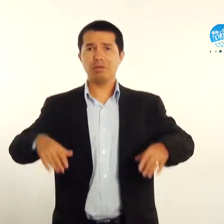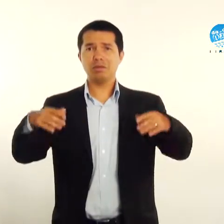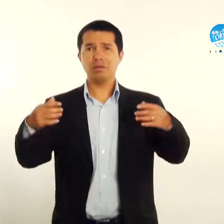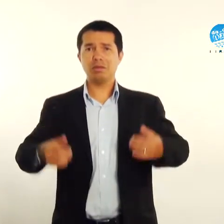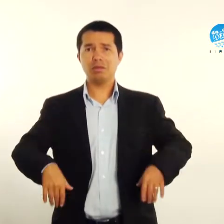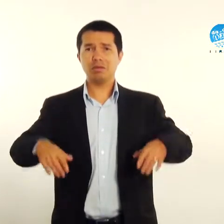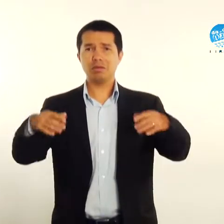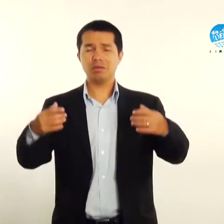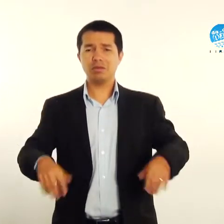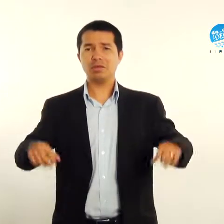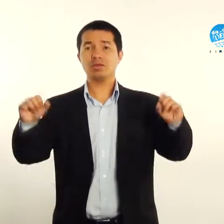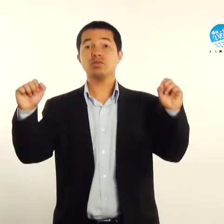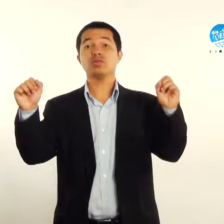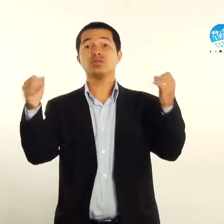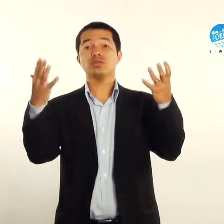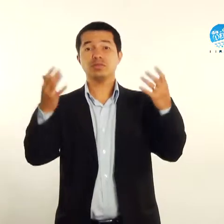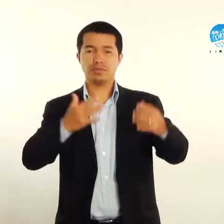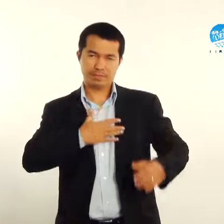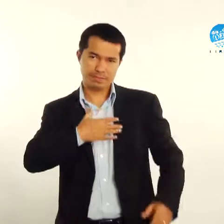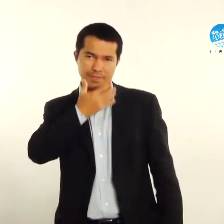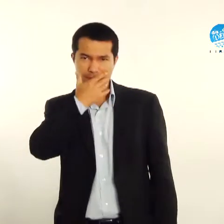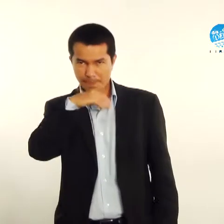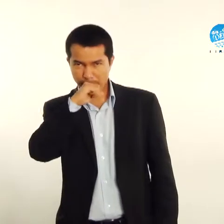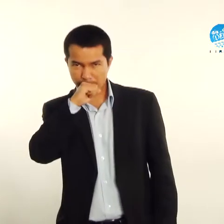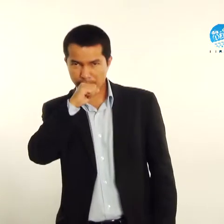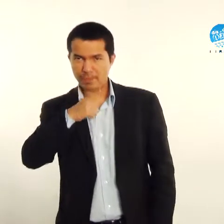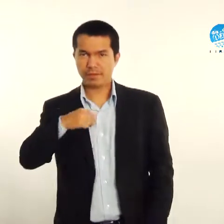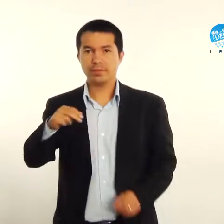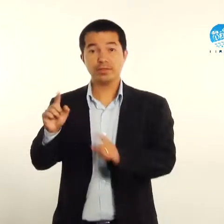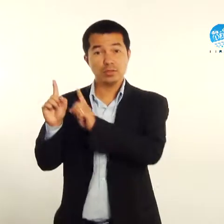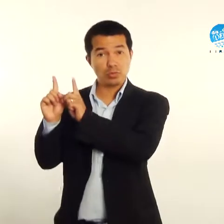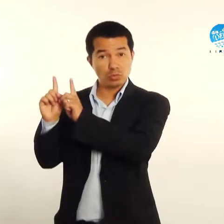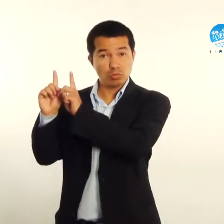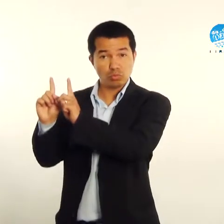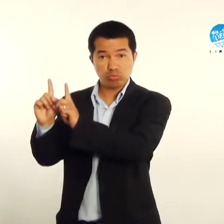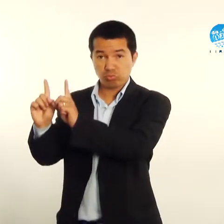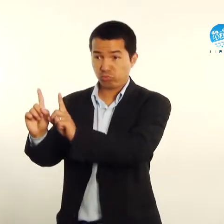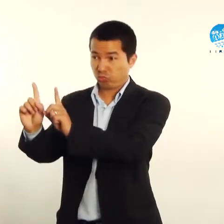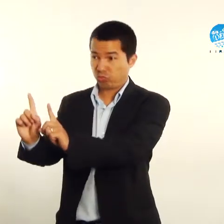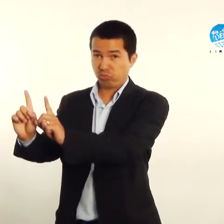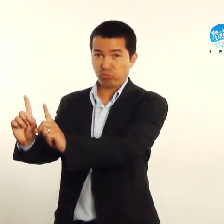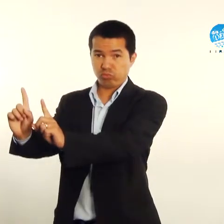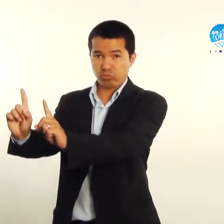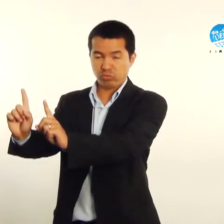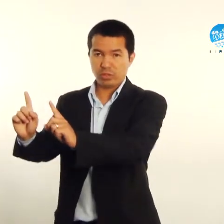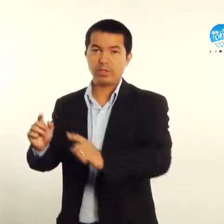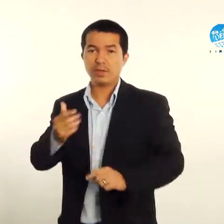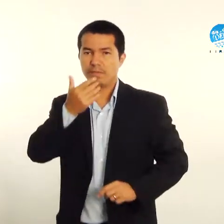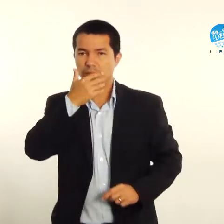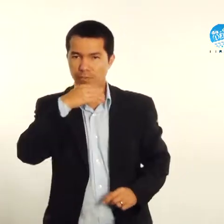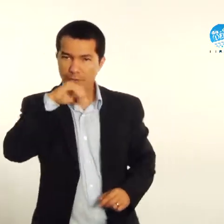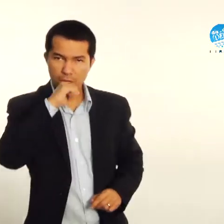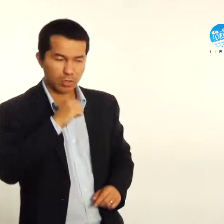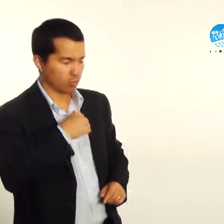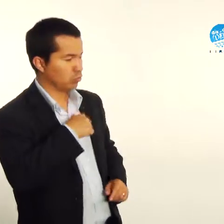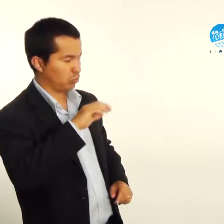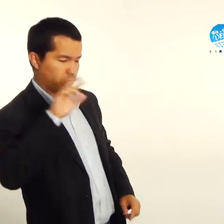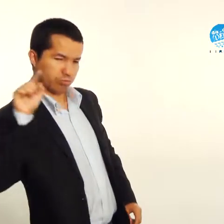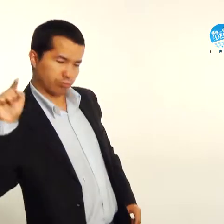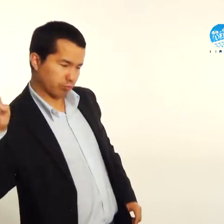Meu Deus do céu. Aí meu pai me levou até a porta da casa do homem. Ele falou, agora você toca a campainha, eu vou ficar esperando você